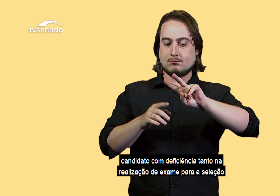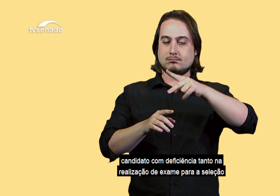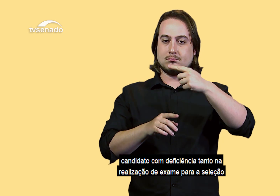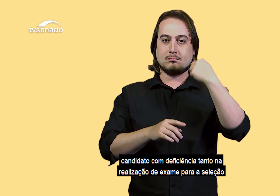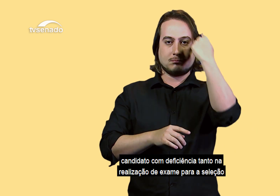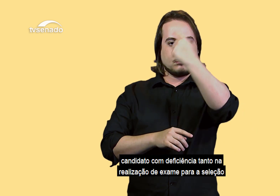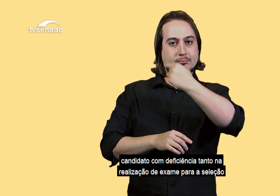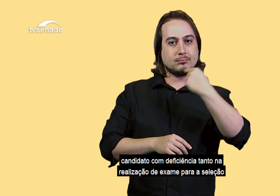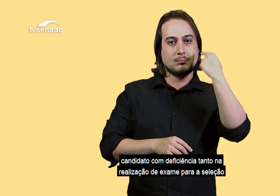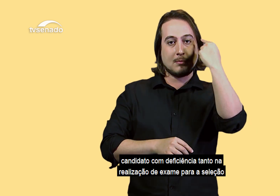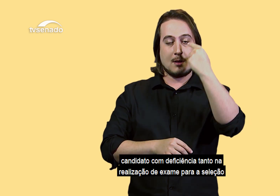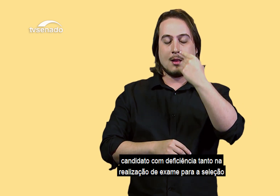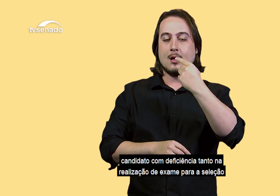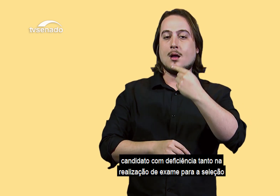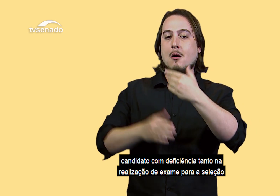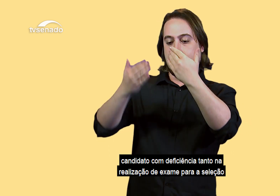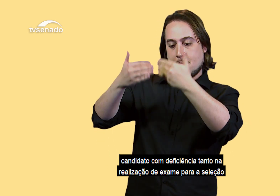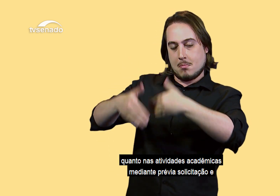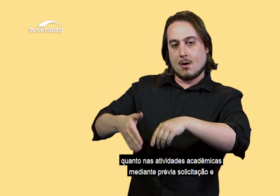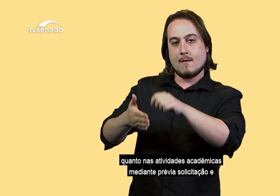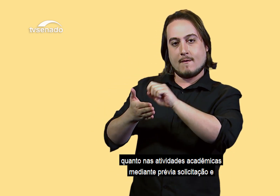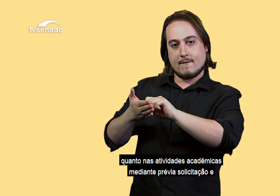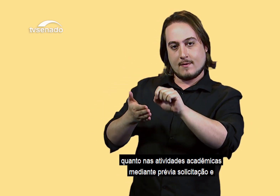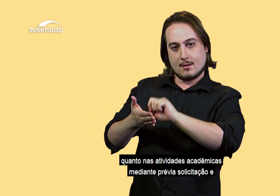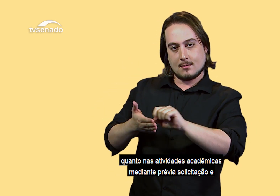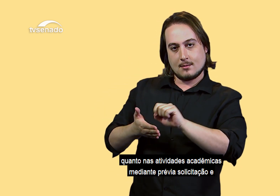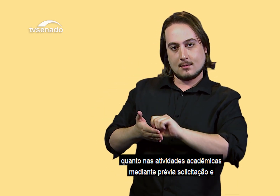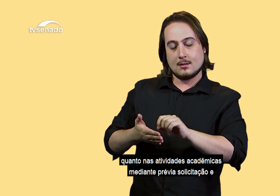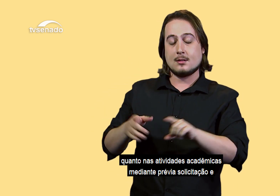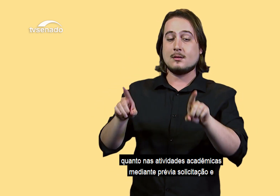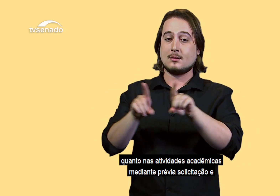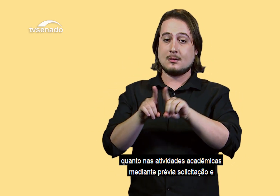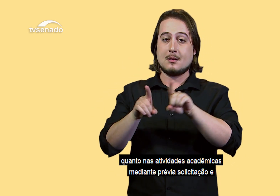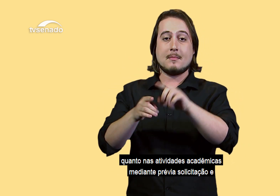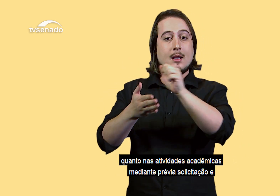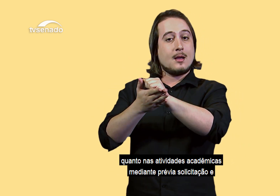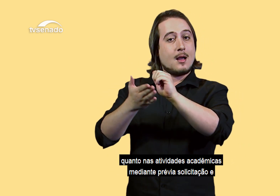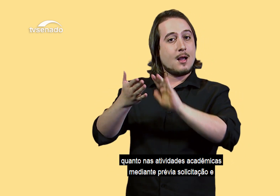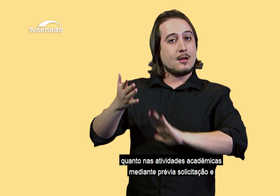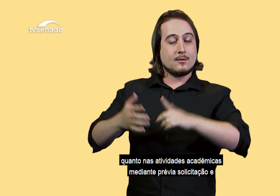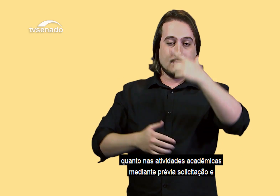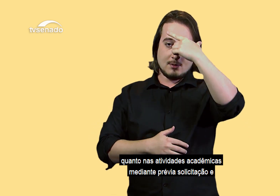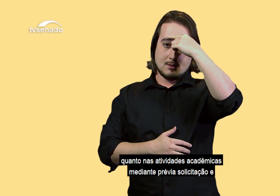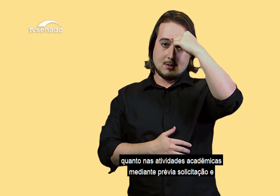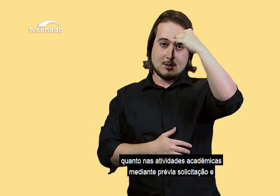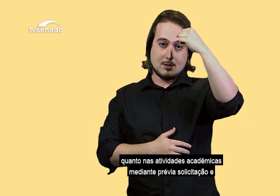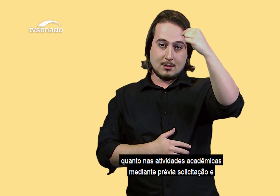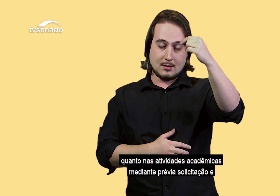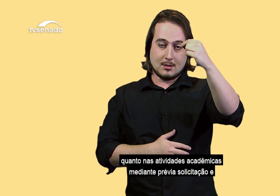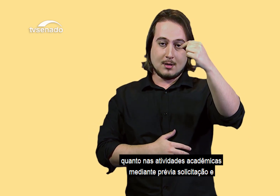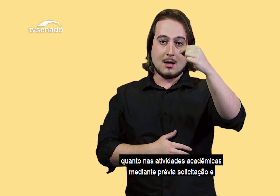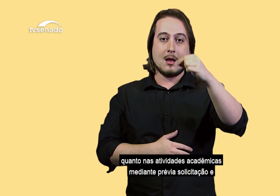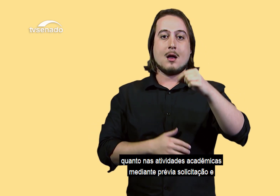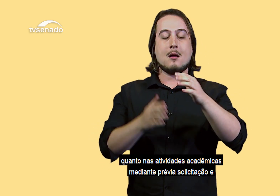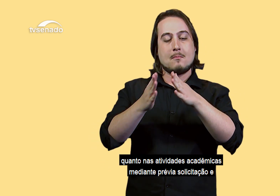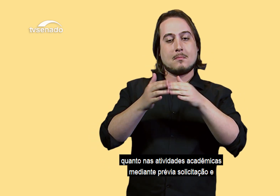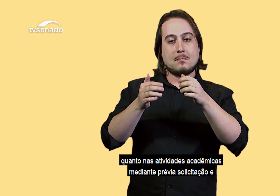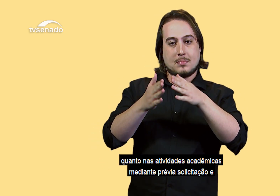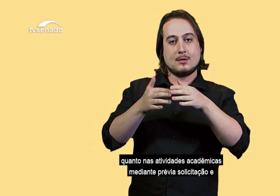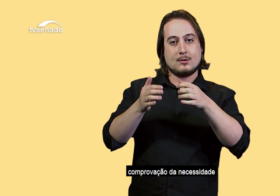tanto na realização de exame para a seleção, quanto nas atividades acadêmicas, mediante prévia